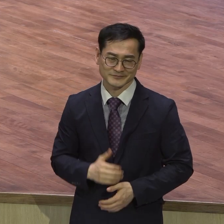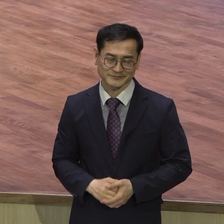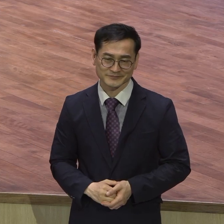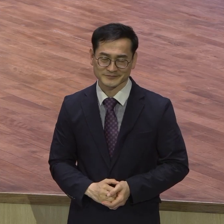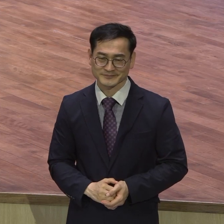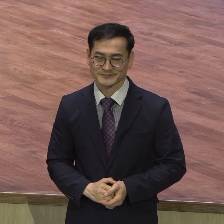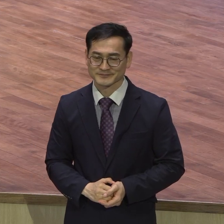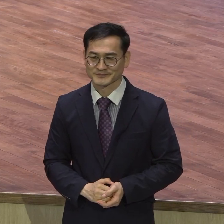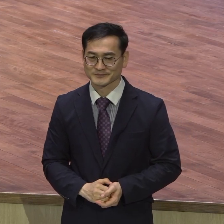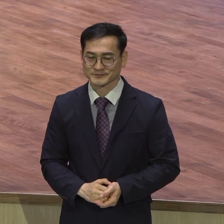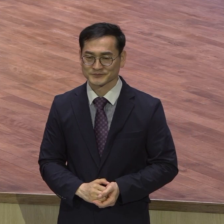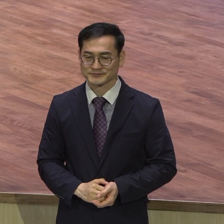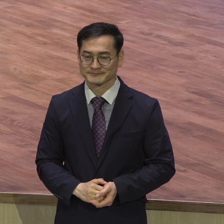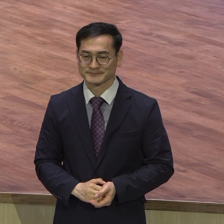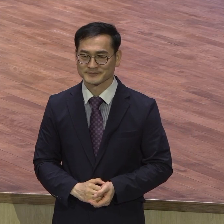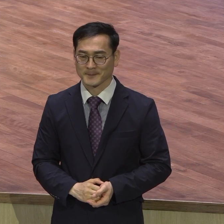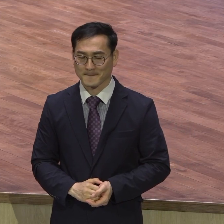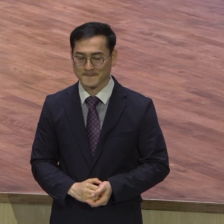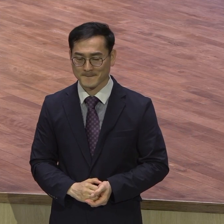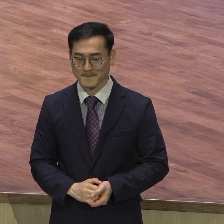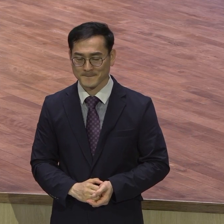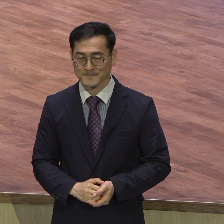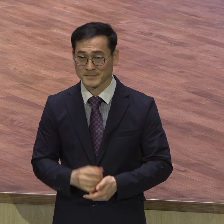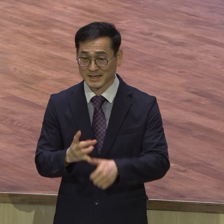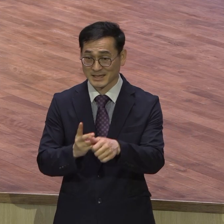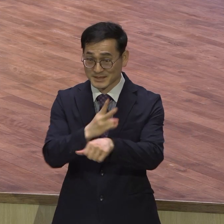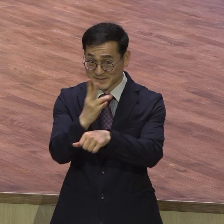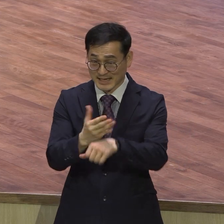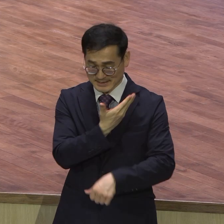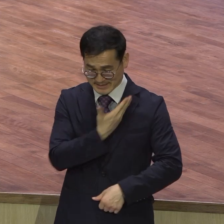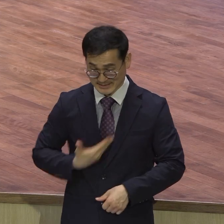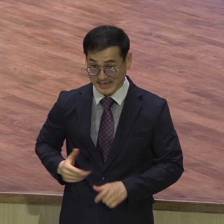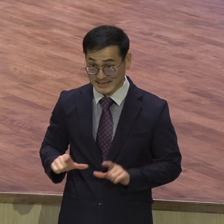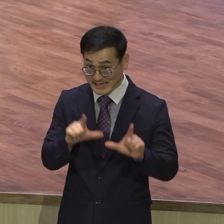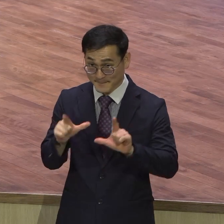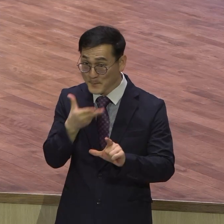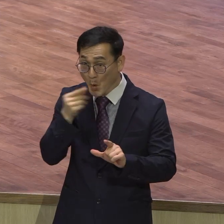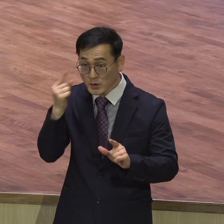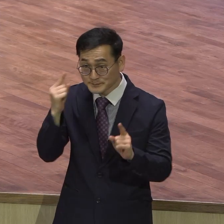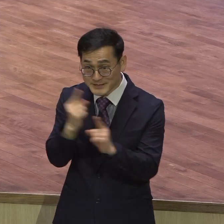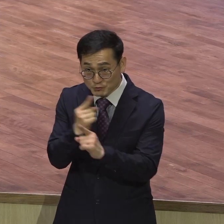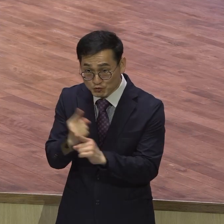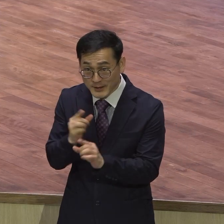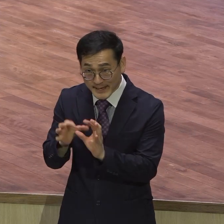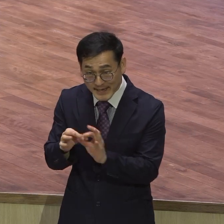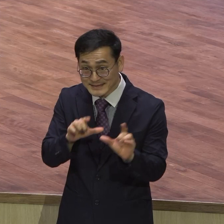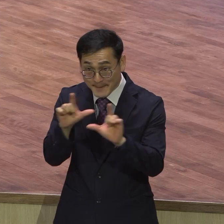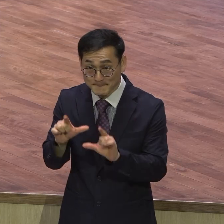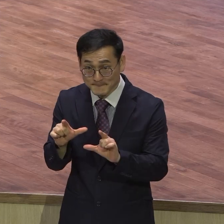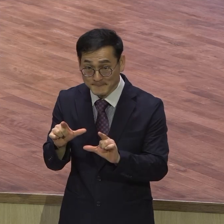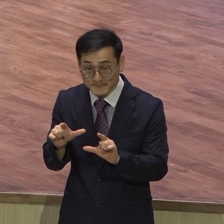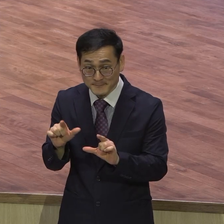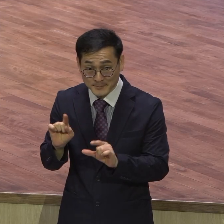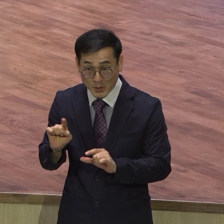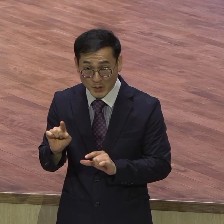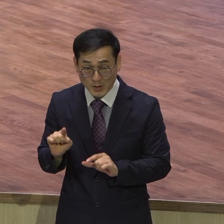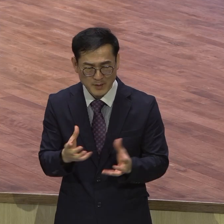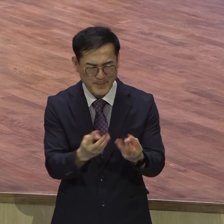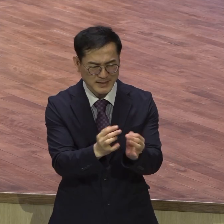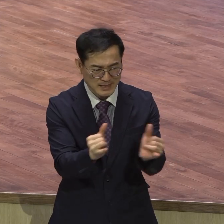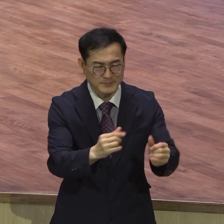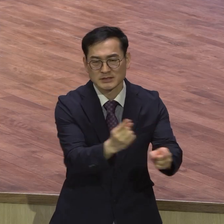이걸 이렇게 살면 24제자에서 살리라 복음 치유에서 살리라 많은 사람을 치유하지요. 치유 만나면